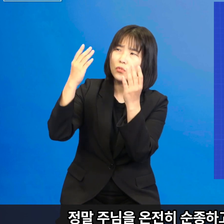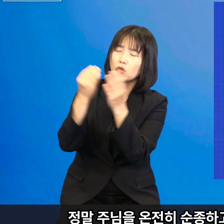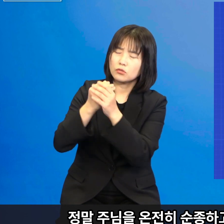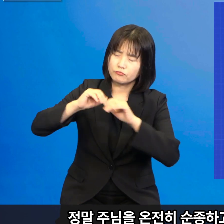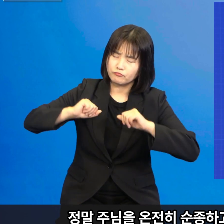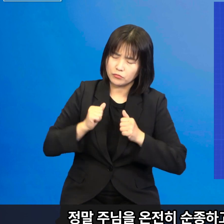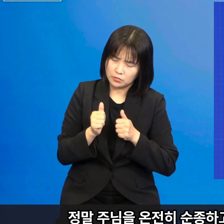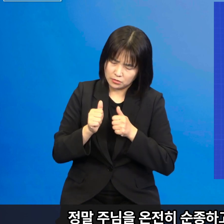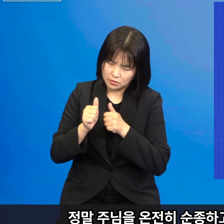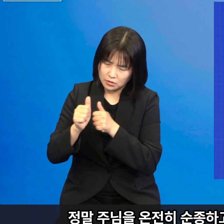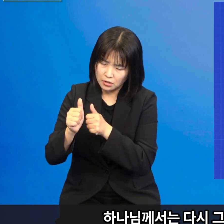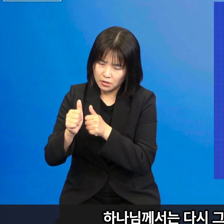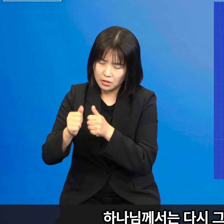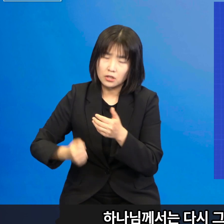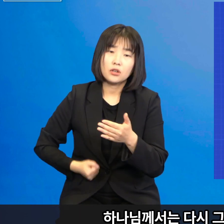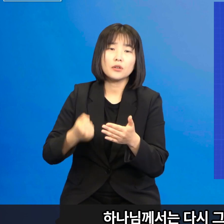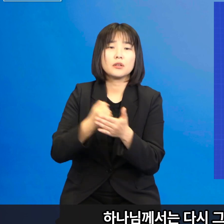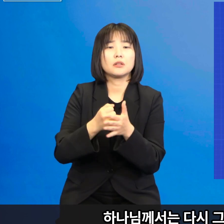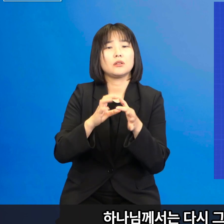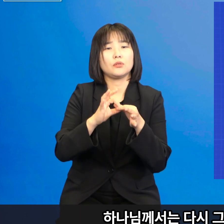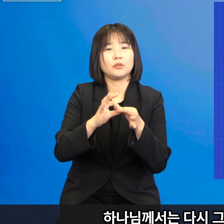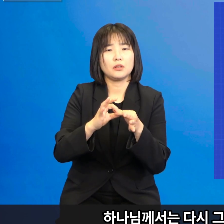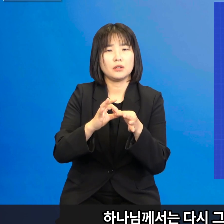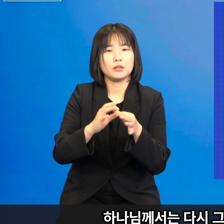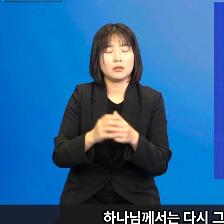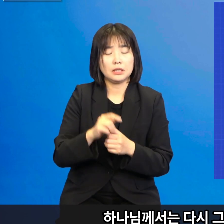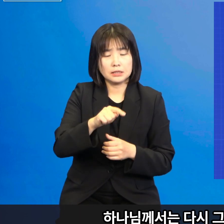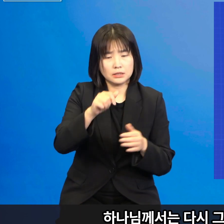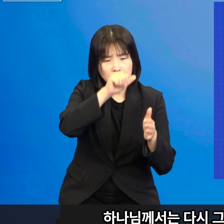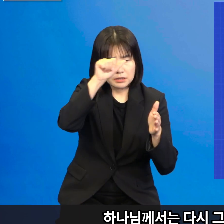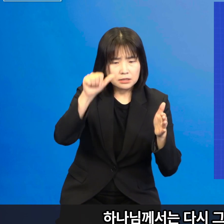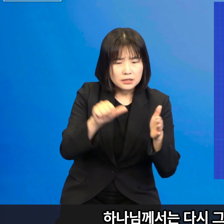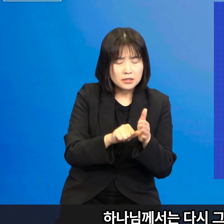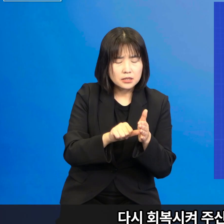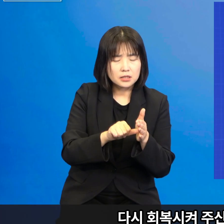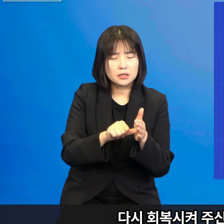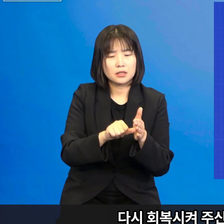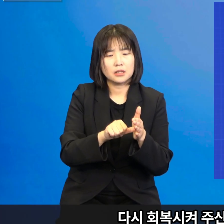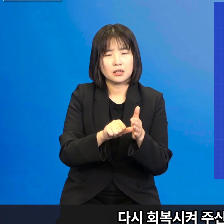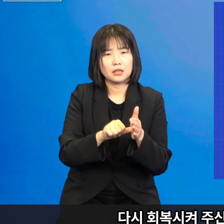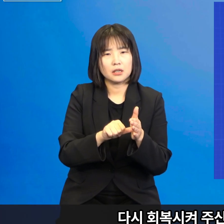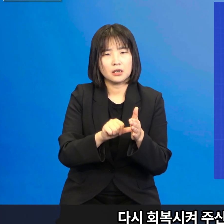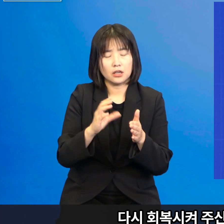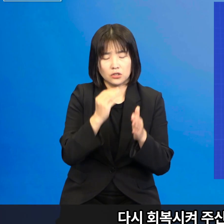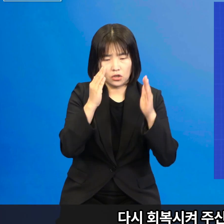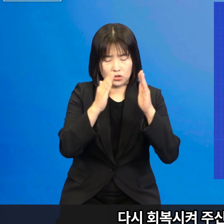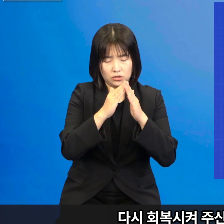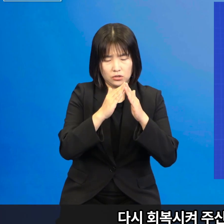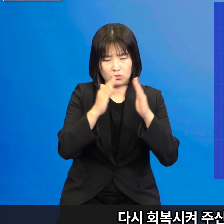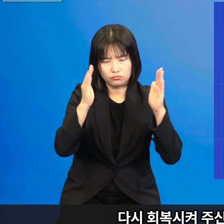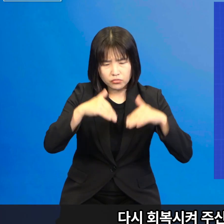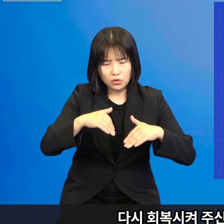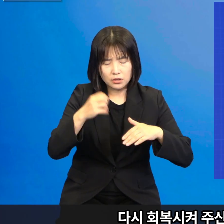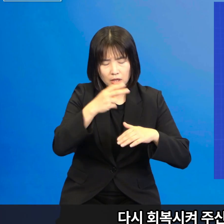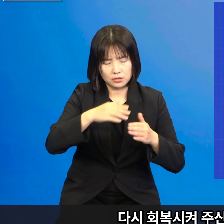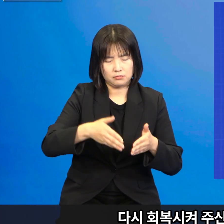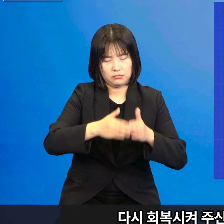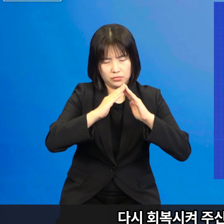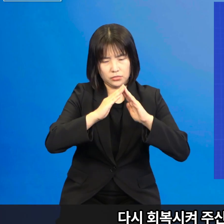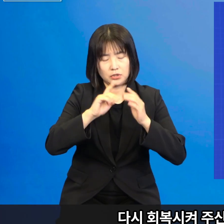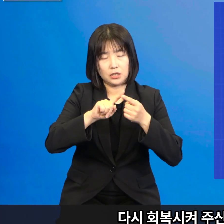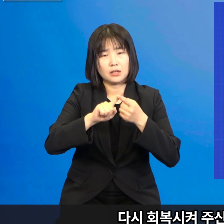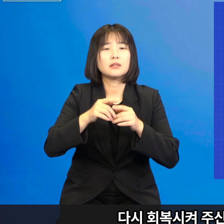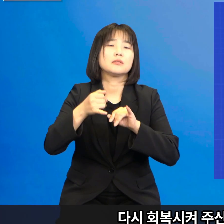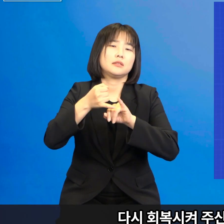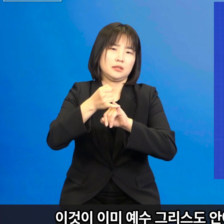순종하고 따라가는 그 결단을 통하여 하나님께서는 다시 그 인생의 무너진 성전을 다시 회복시켜 주신다는